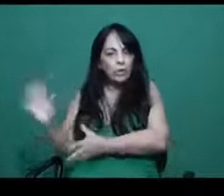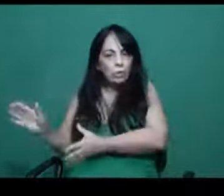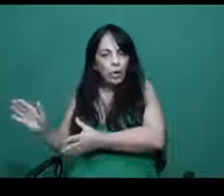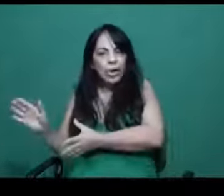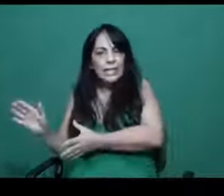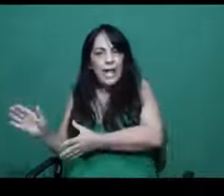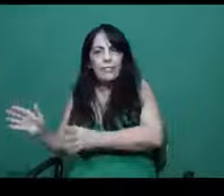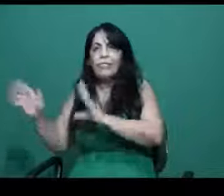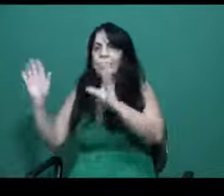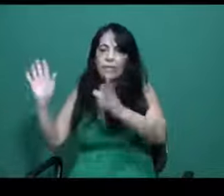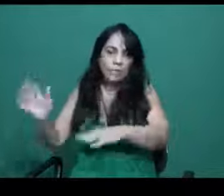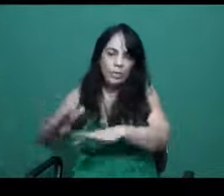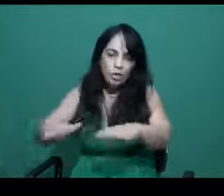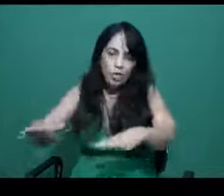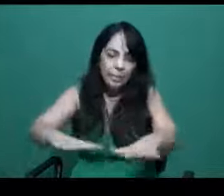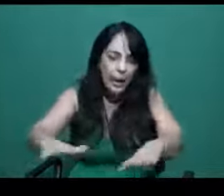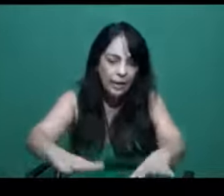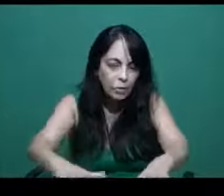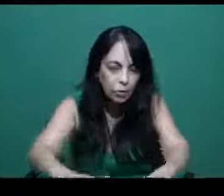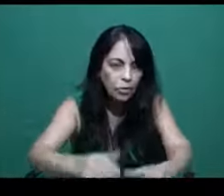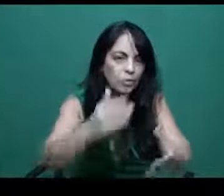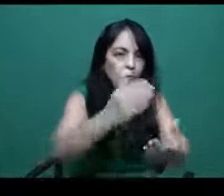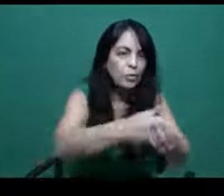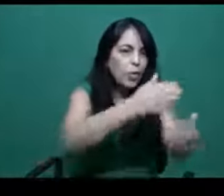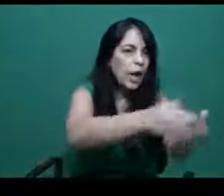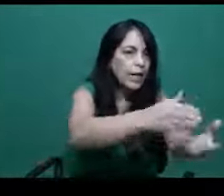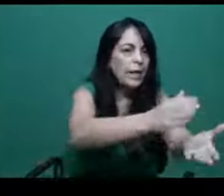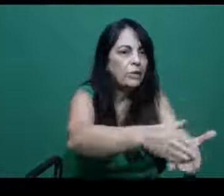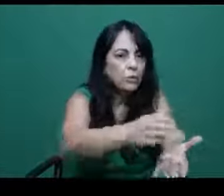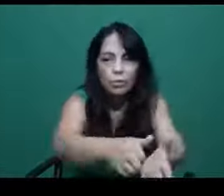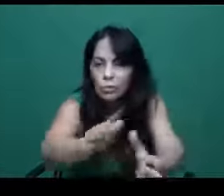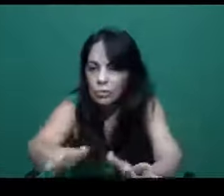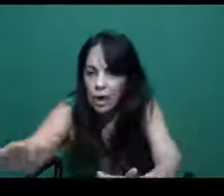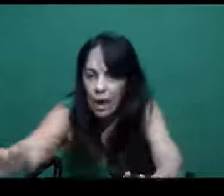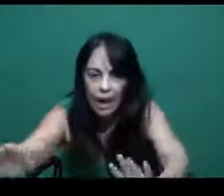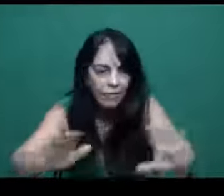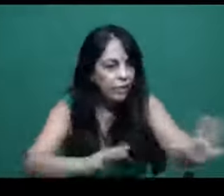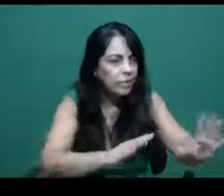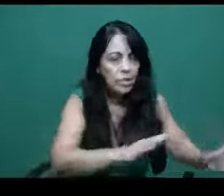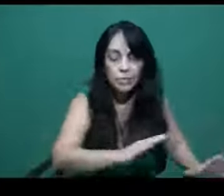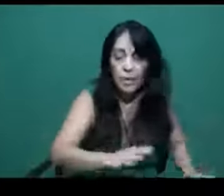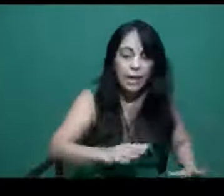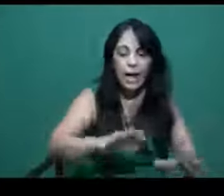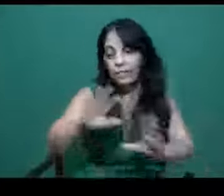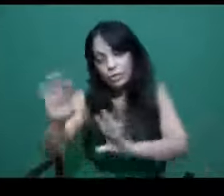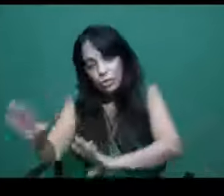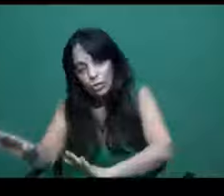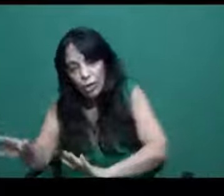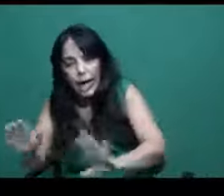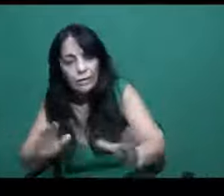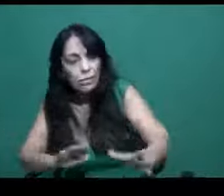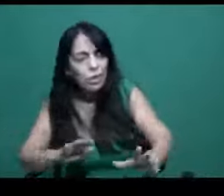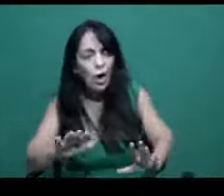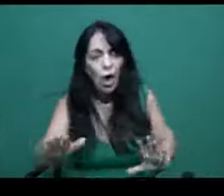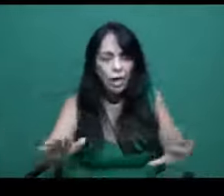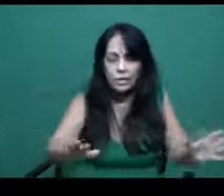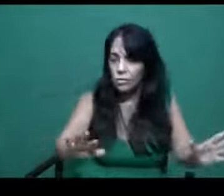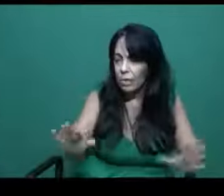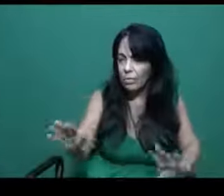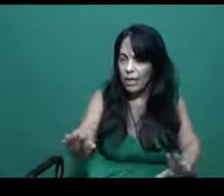o bolo assava, vamos limpar tudo, vamos guardar tudo no lugar, vamos esperar, vamos colocar tudo em ordem, tudo